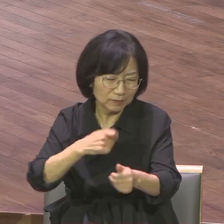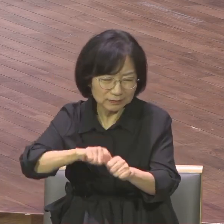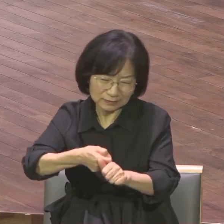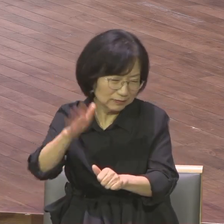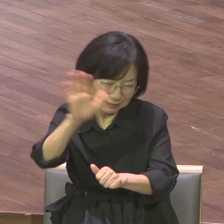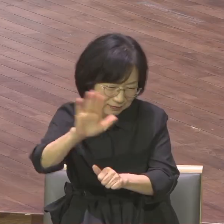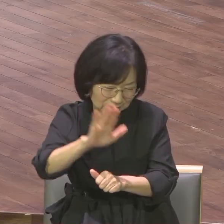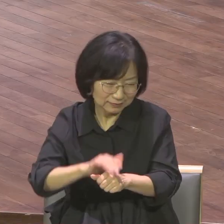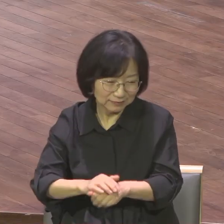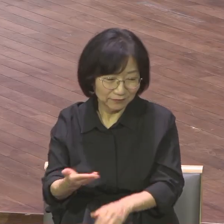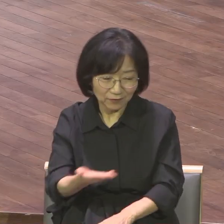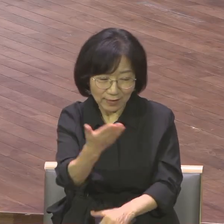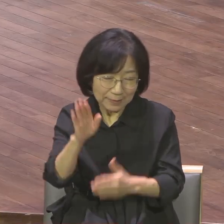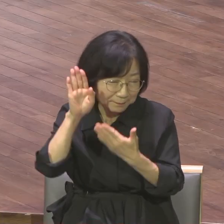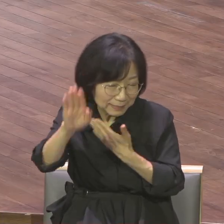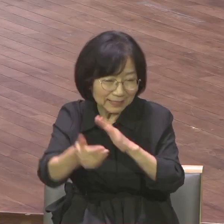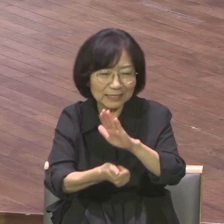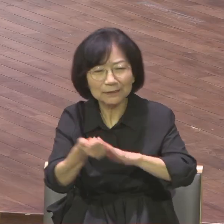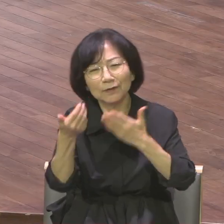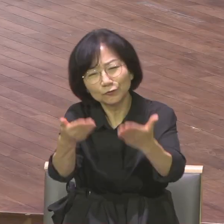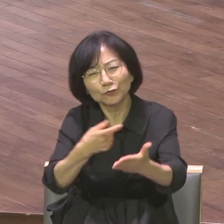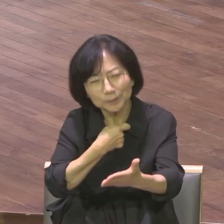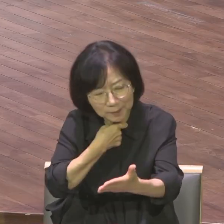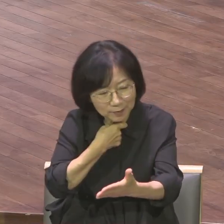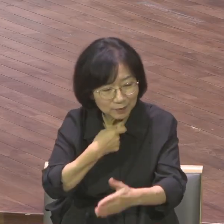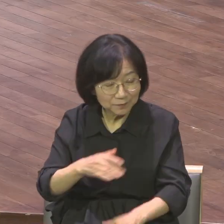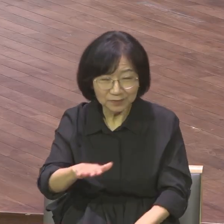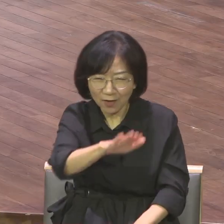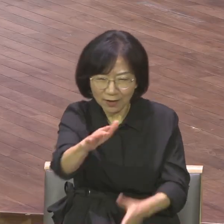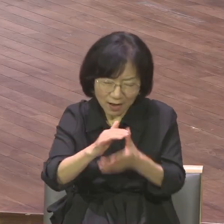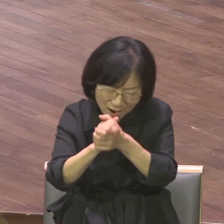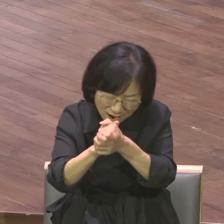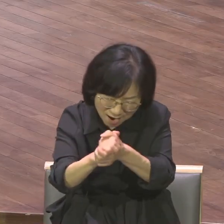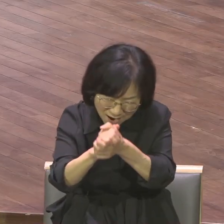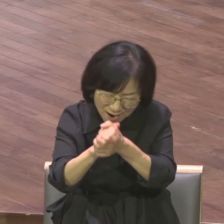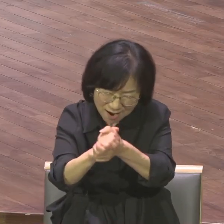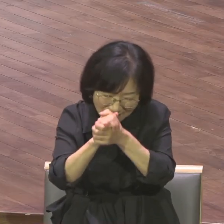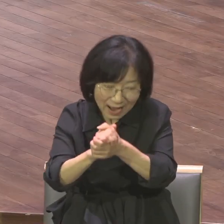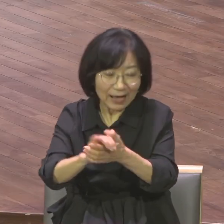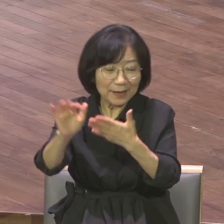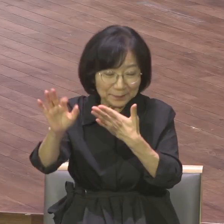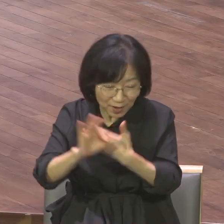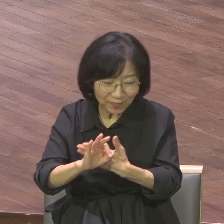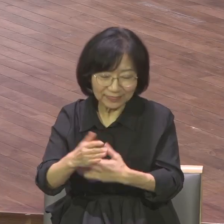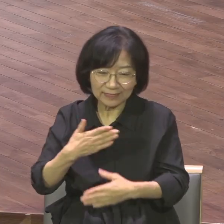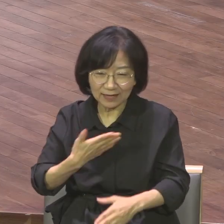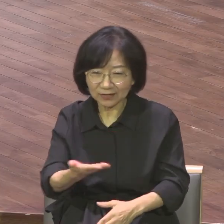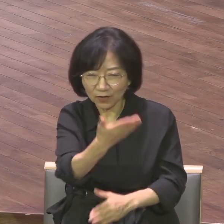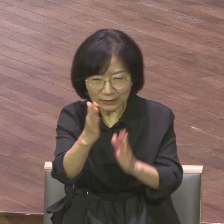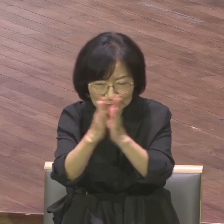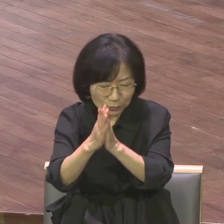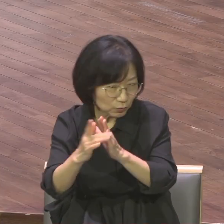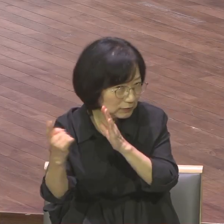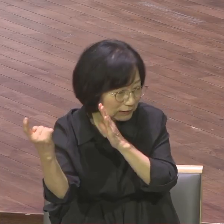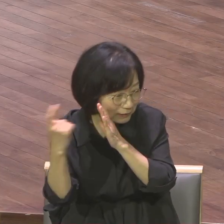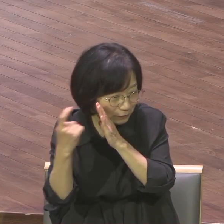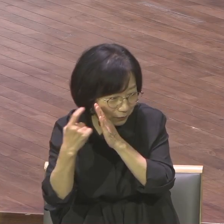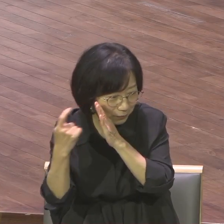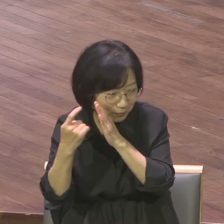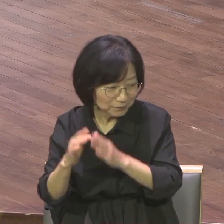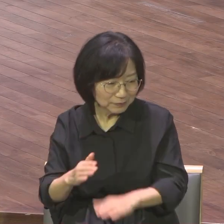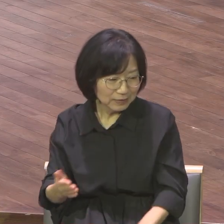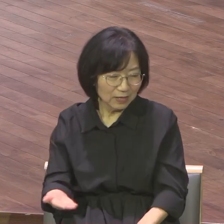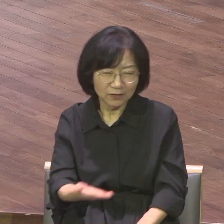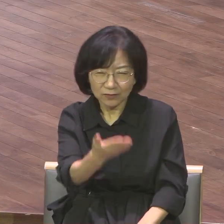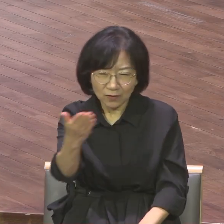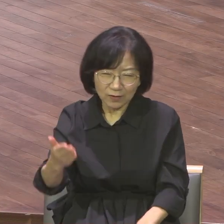너희에게 미래와 희망을 주는 것이니라 너희가 내게 부르짖으며 내게 와서 기도하면 내가 너희들의 기도를 들을 것이요 너희가 온